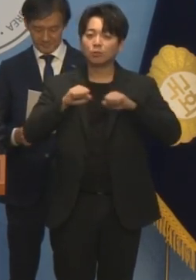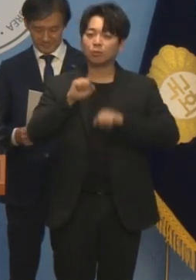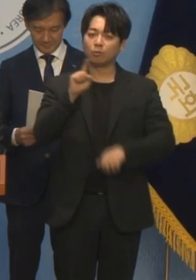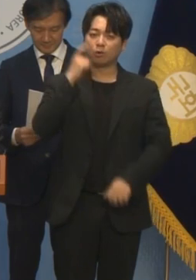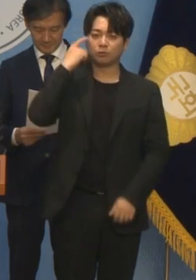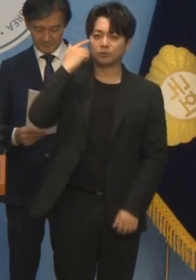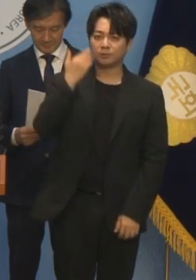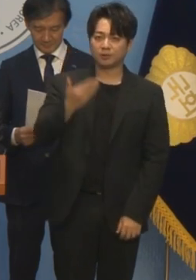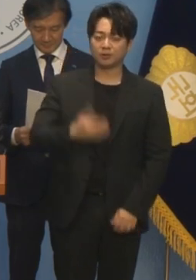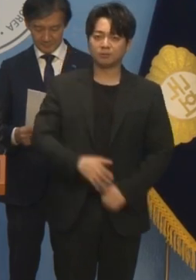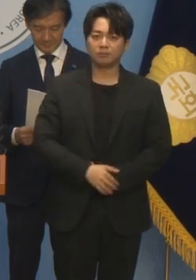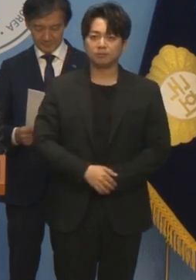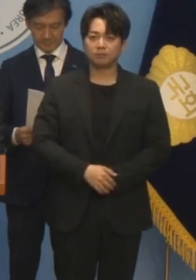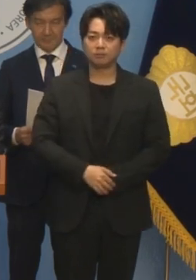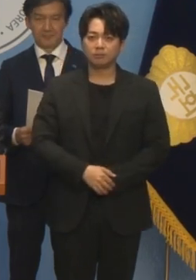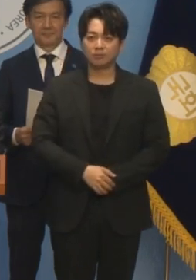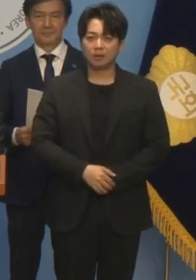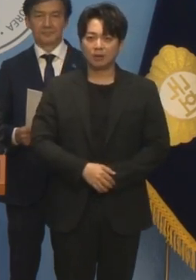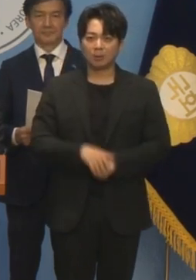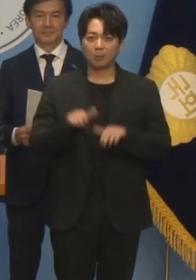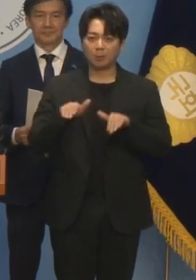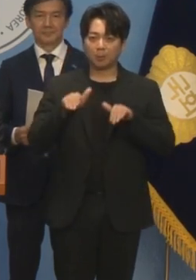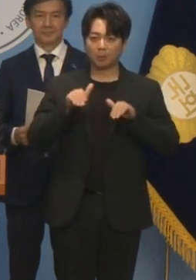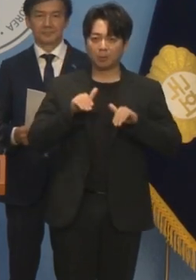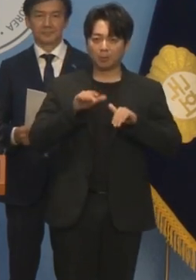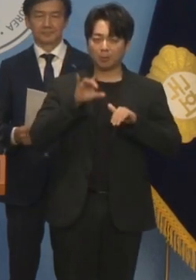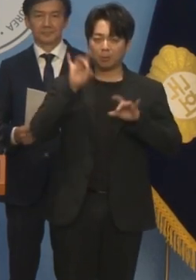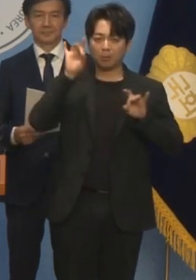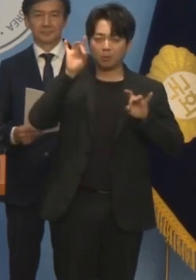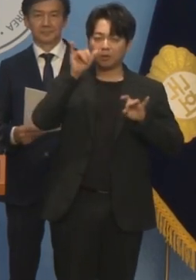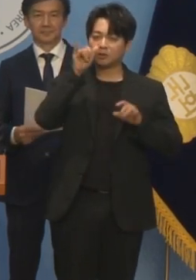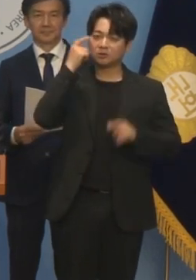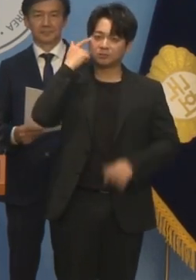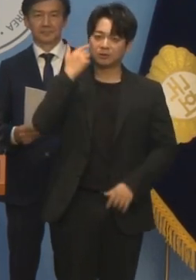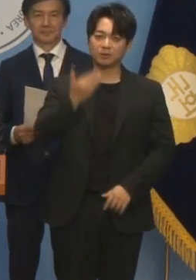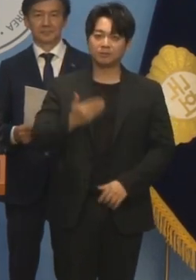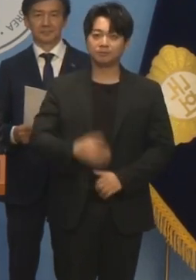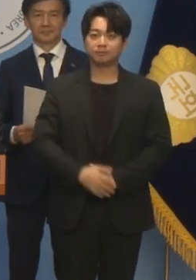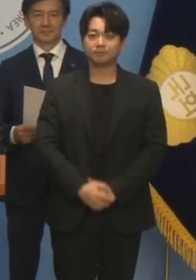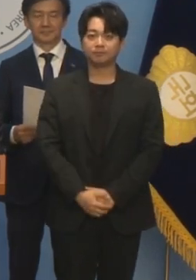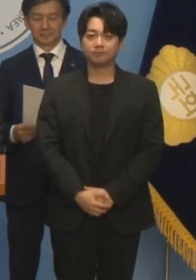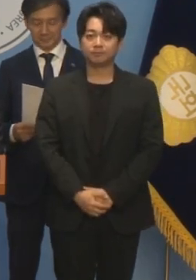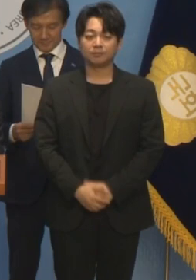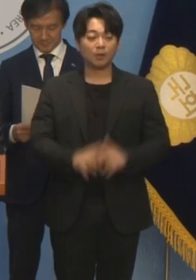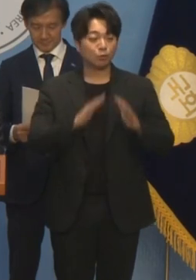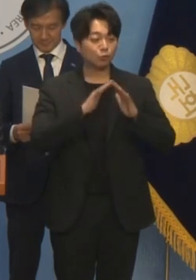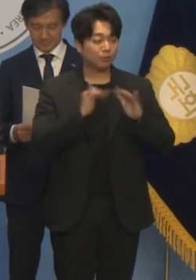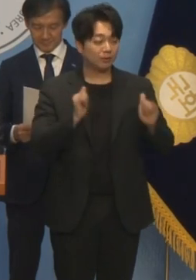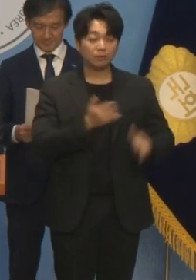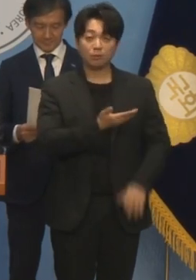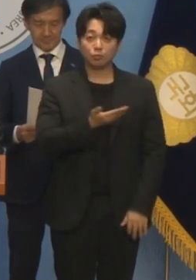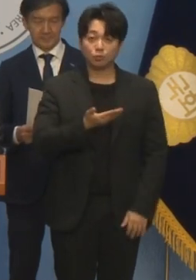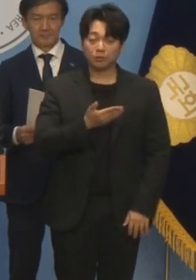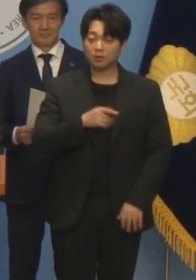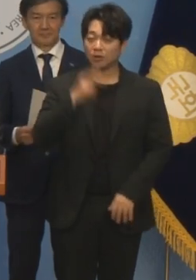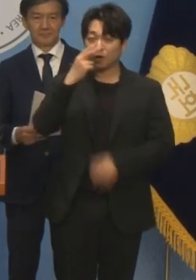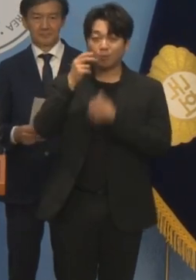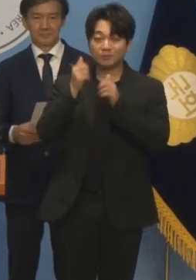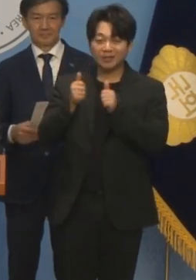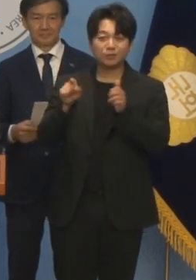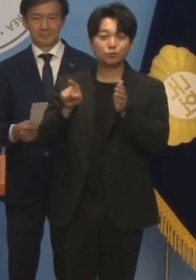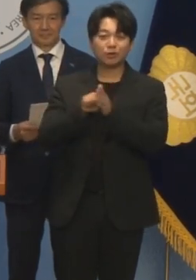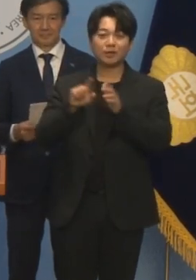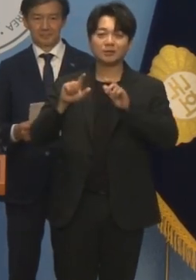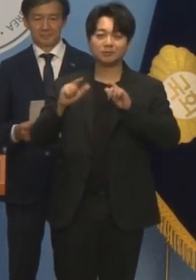왜 다들 쥐 죽은 듯 조용히 있습니까? 국민은 이런 검찰을 더 이상 신뢰하지 않습니다. 특검만이